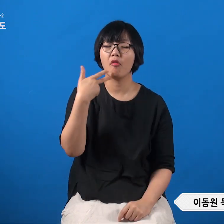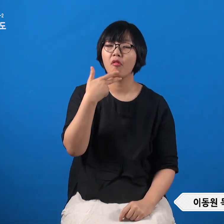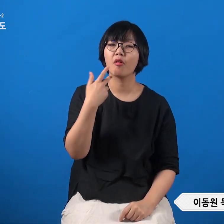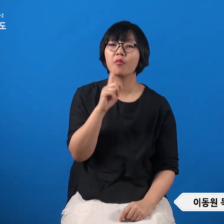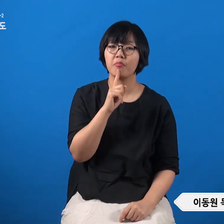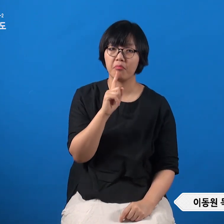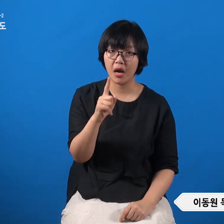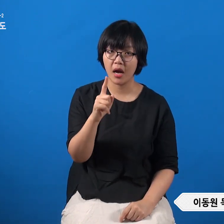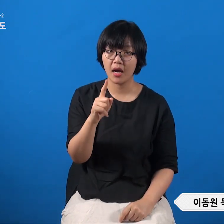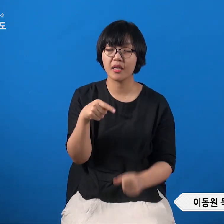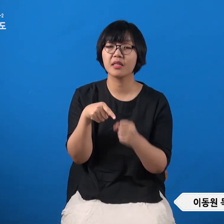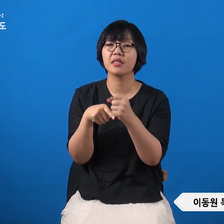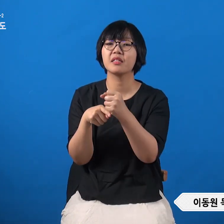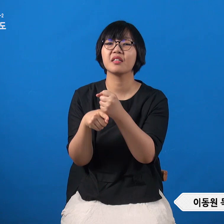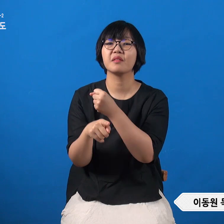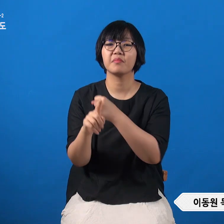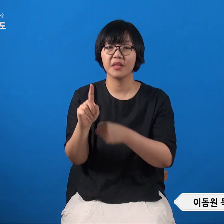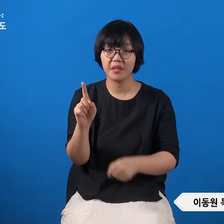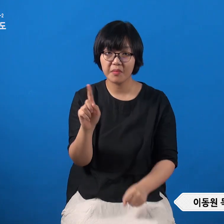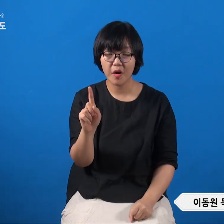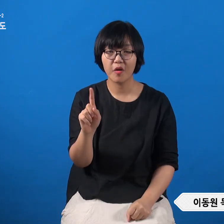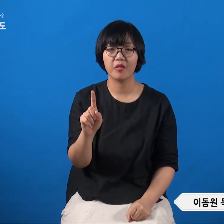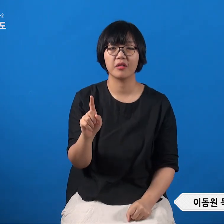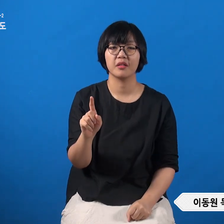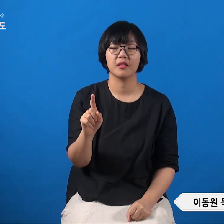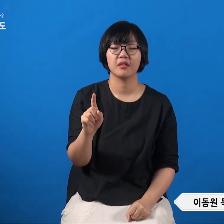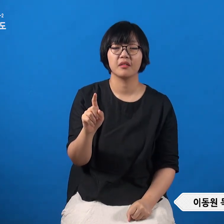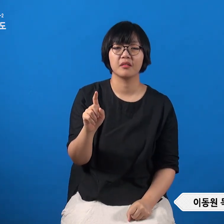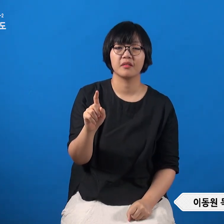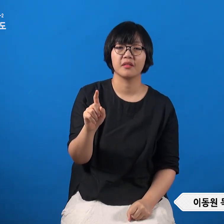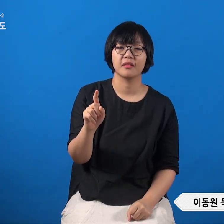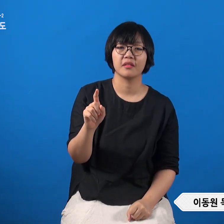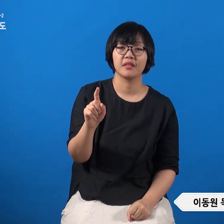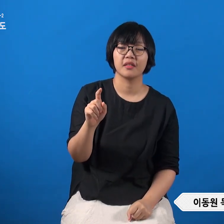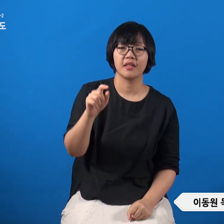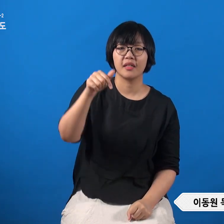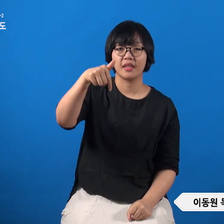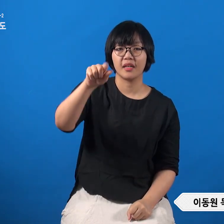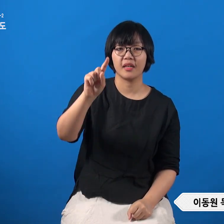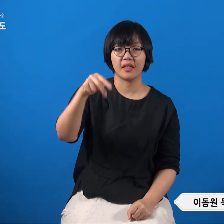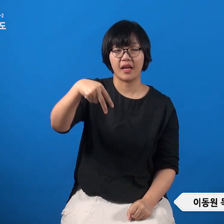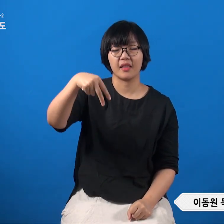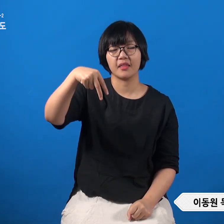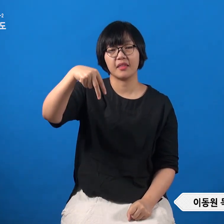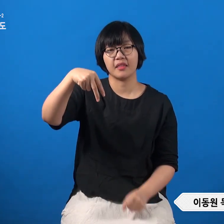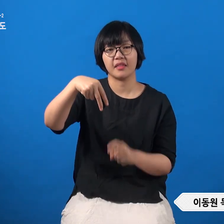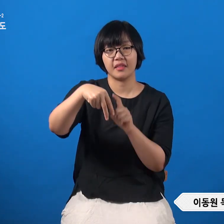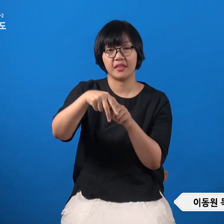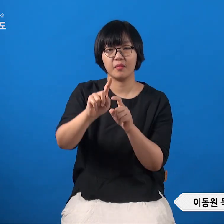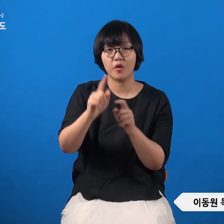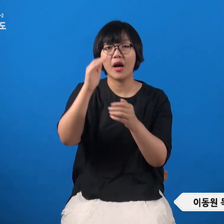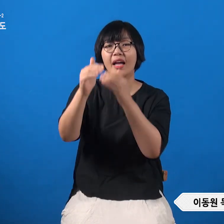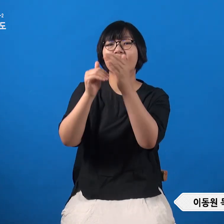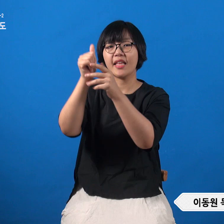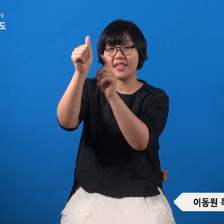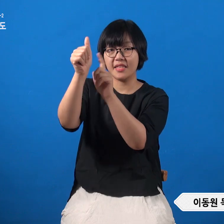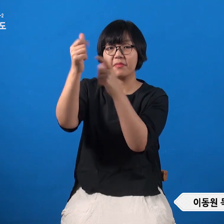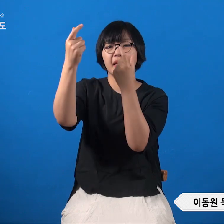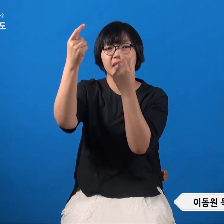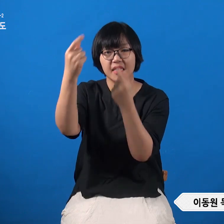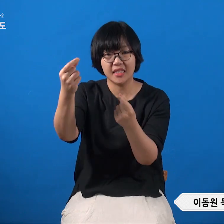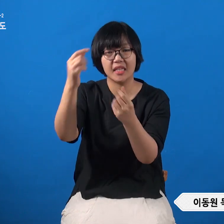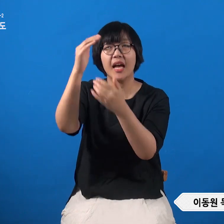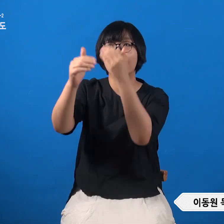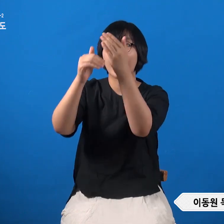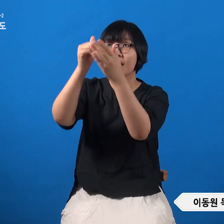godliness라는 단어는 godly라는 단어에서 나온 말이죠. god이라는 단어에다 ly 붙여요. 그러면 하나님을 닮은,